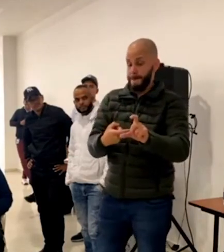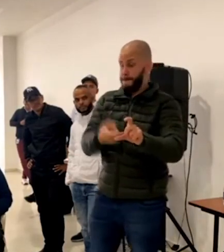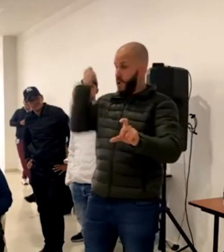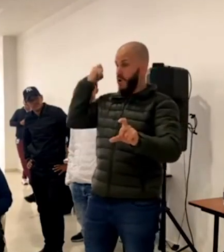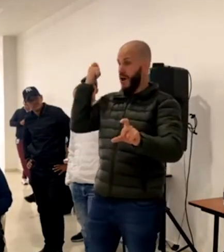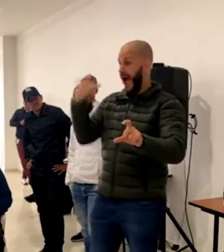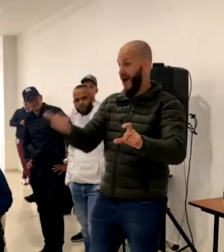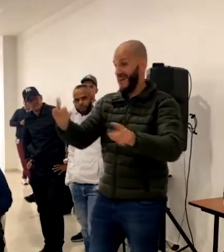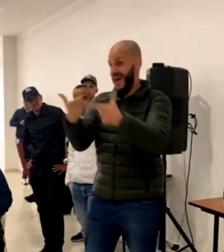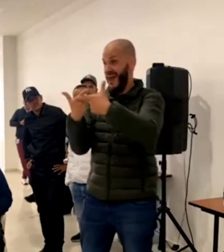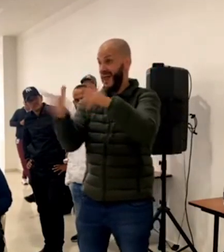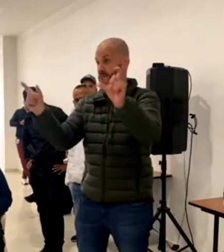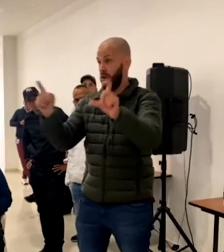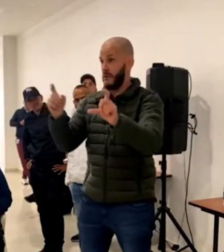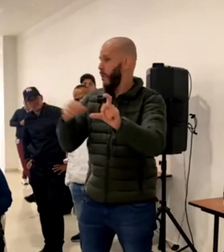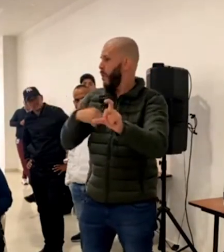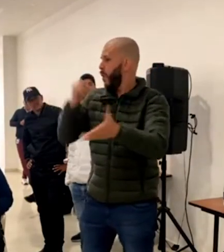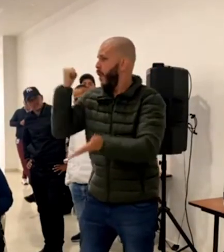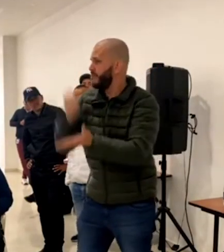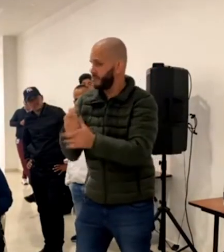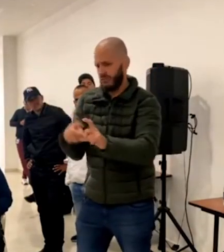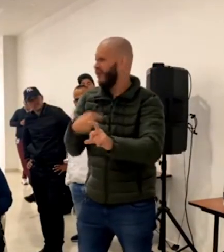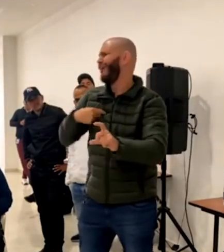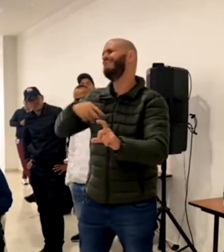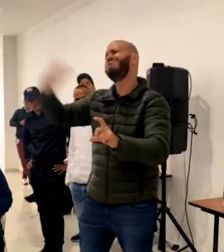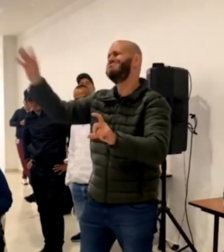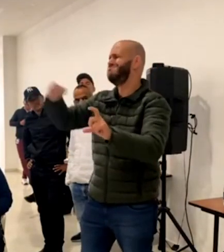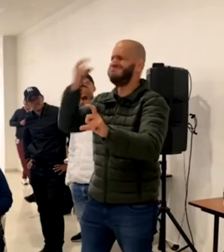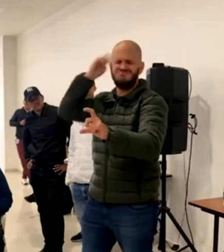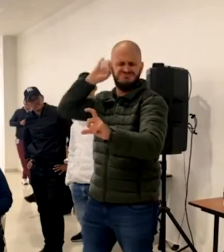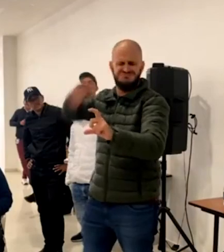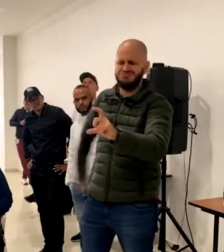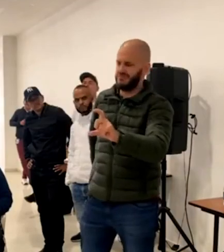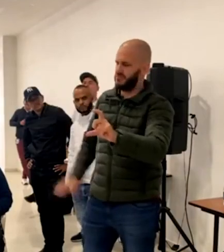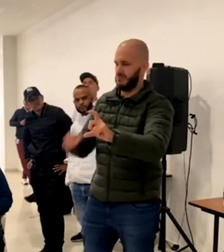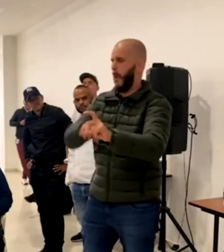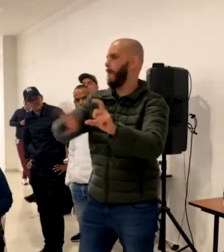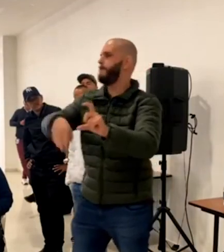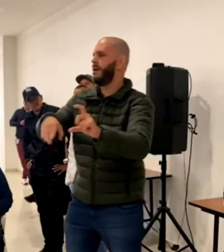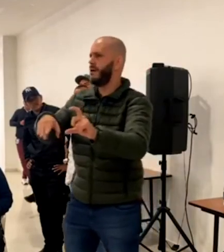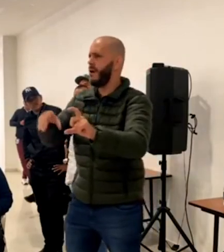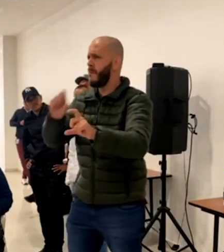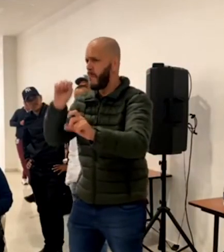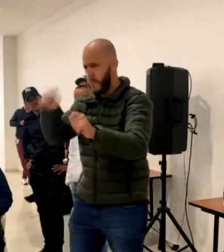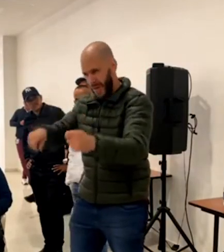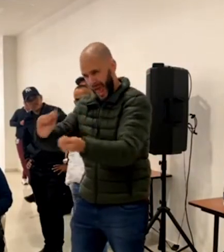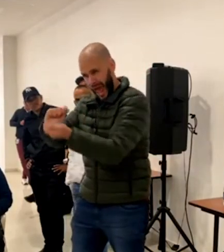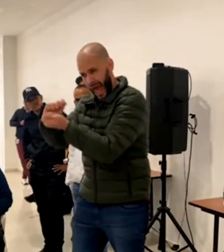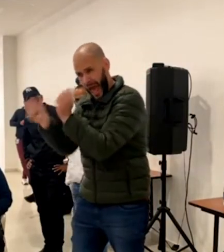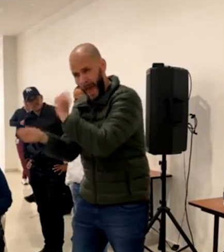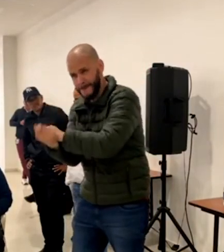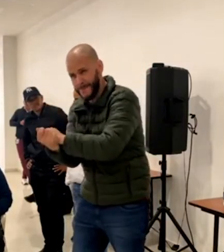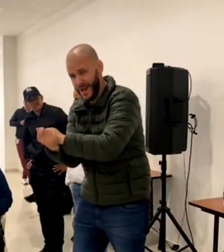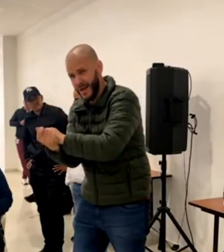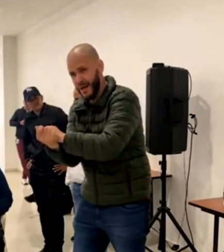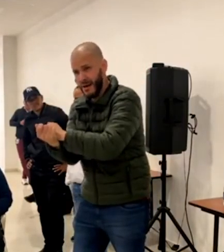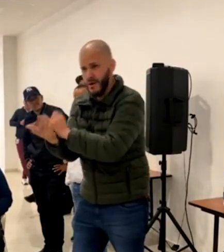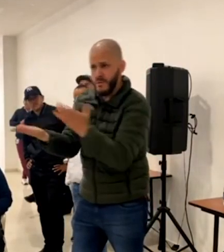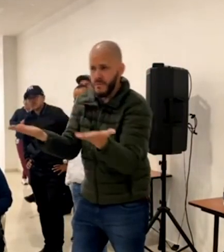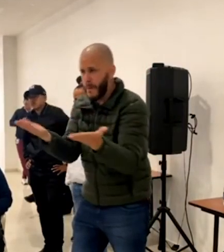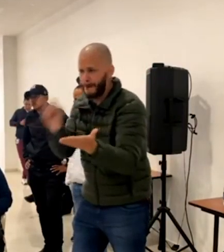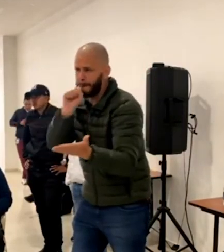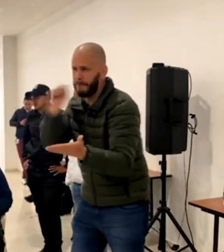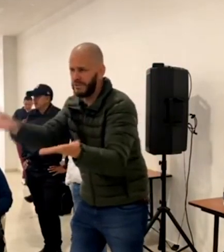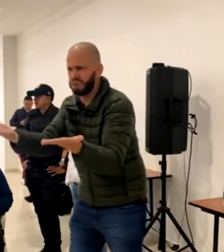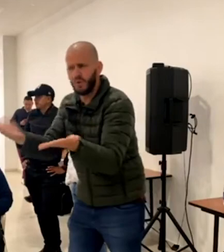para que nosotros los que no la necesitamos